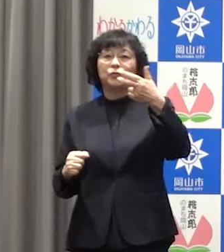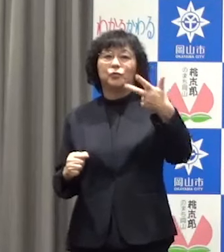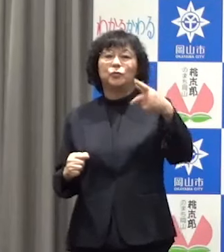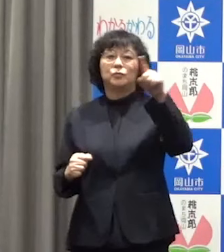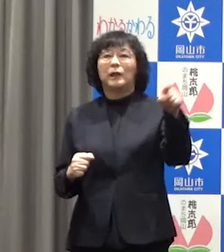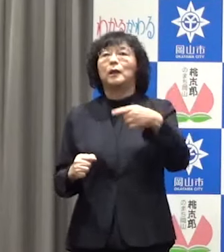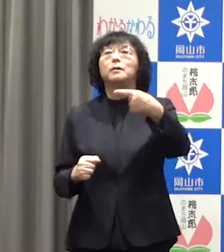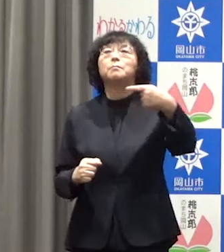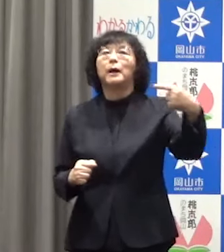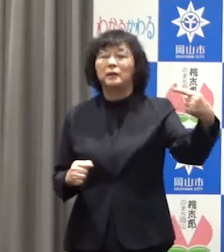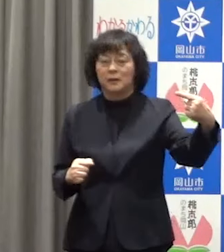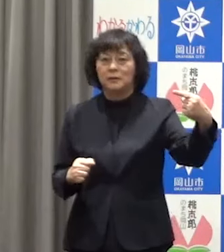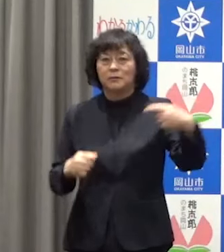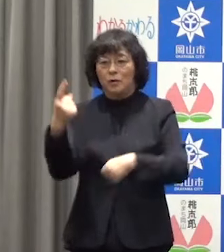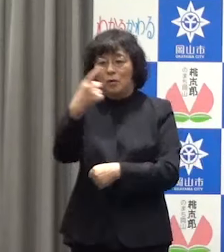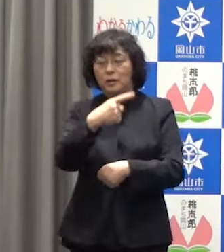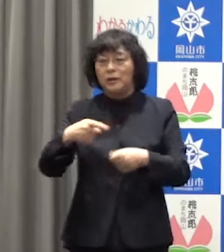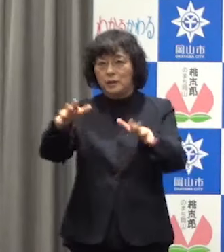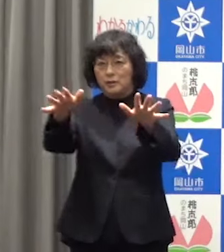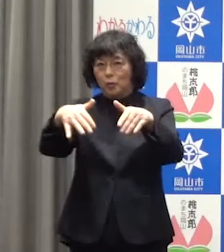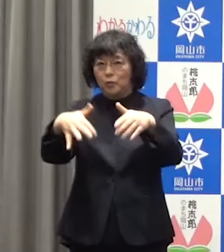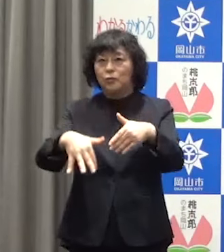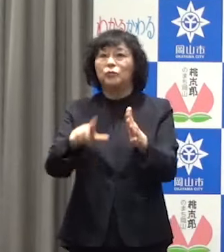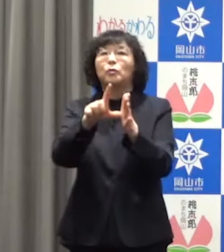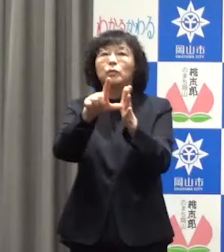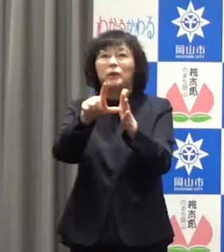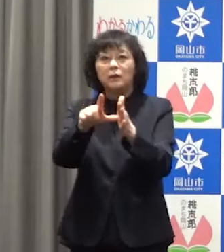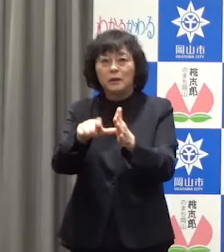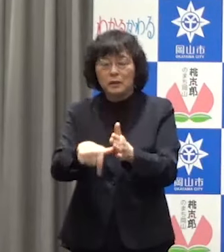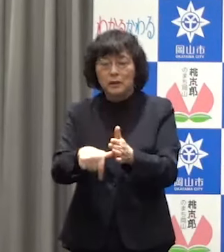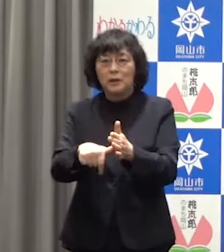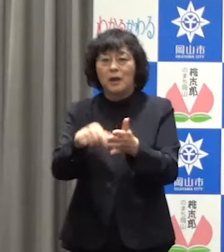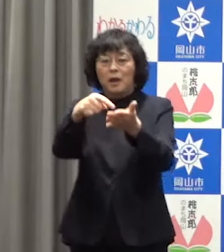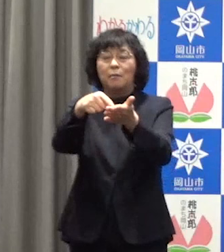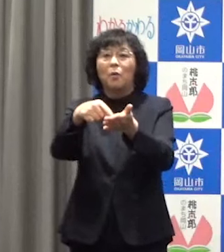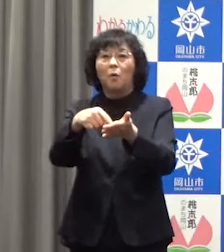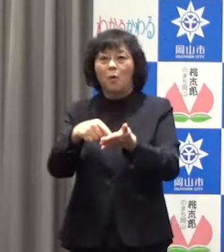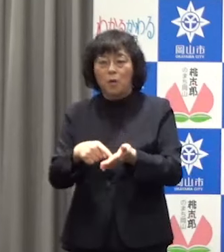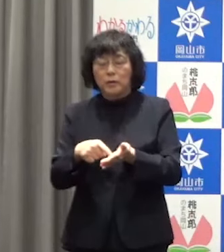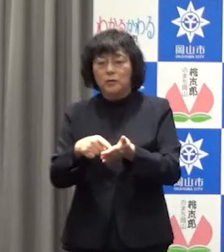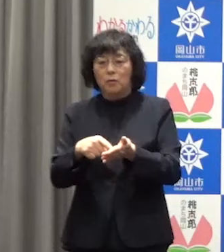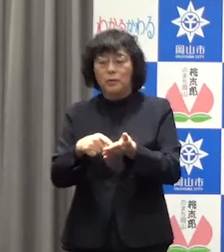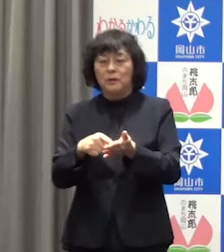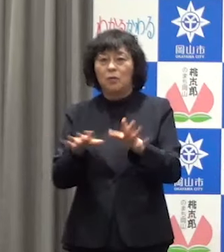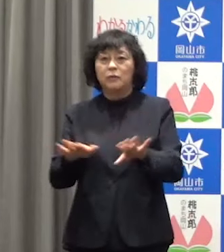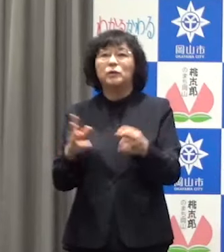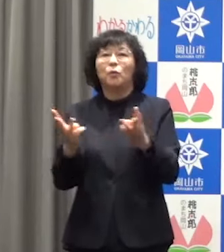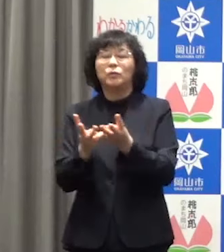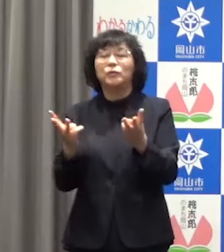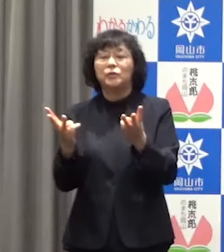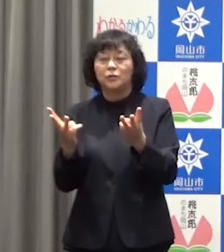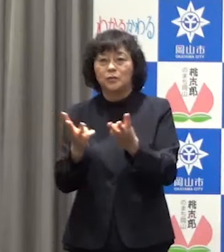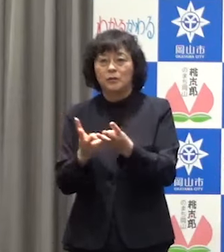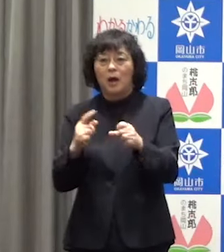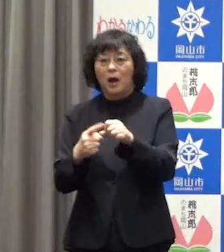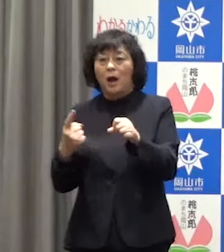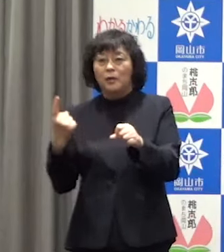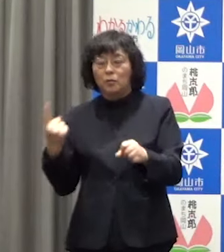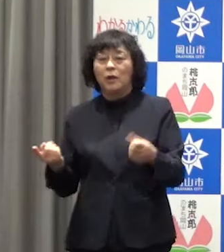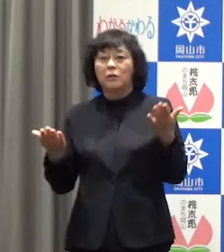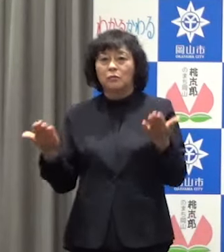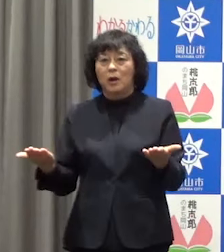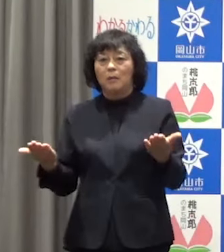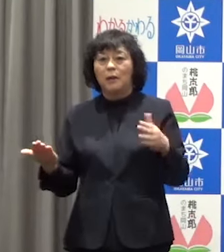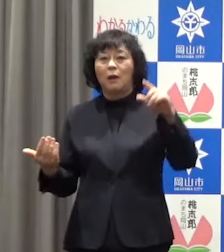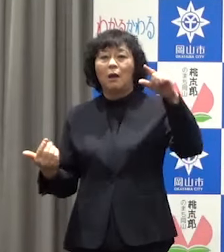ております。一時募集の時点で、申し込み児童数が前年を下回ったのは今回